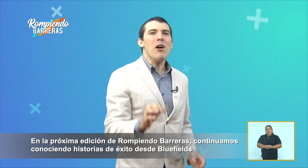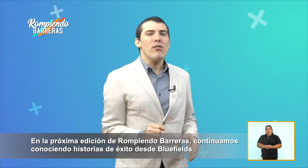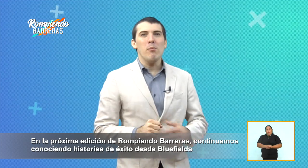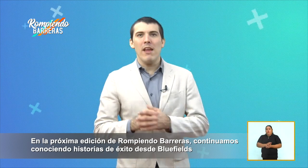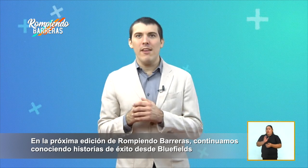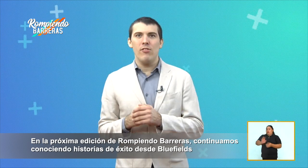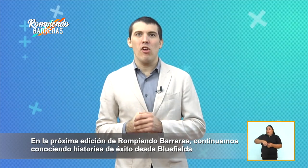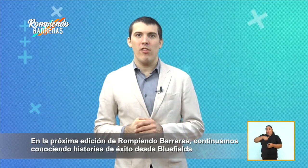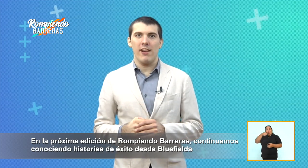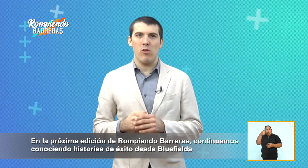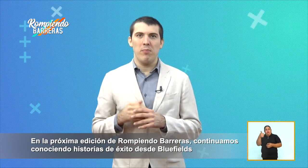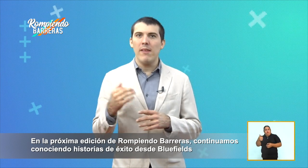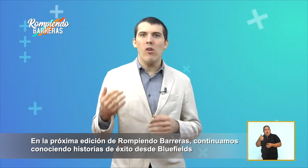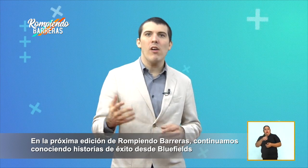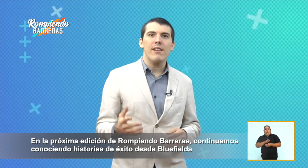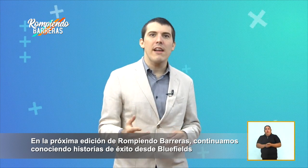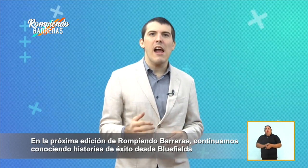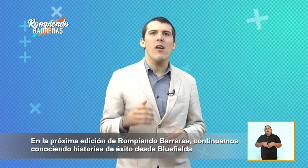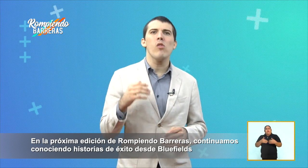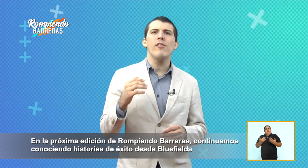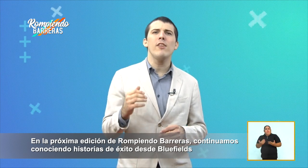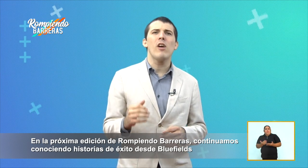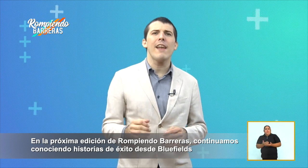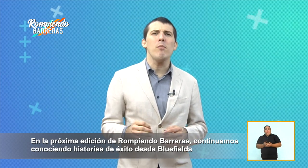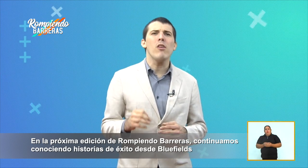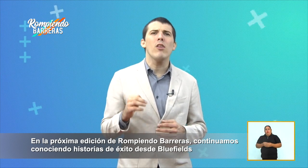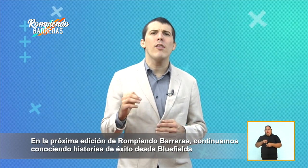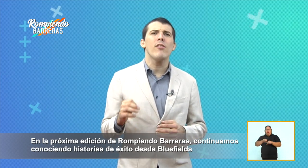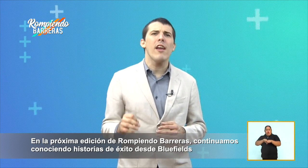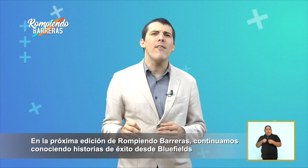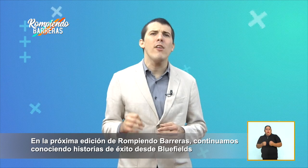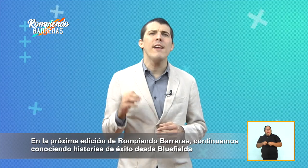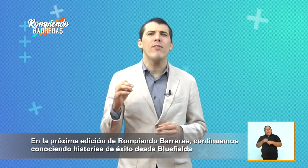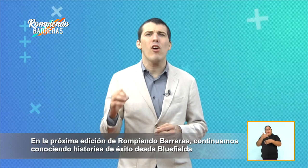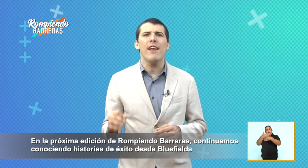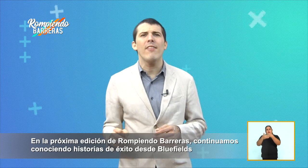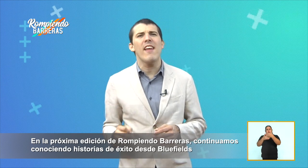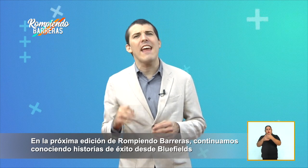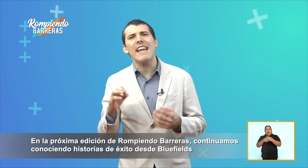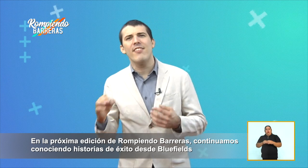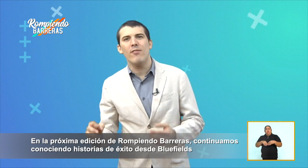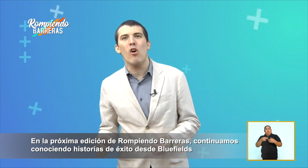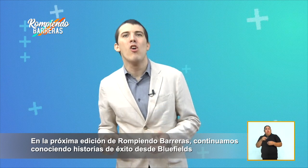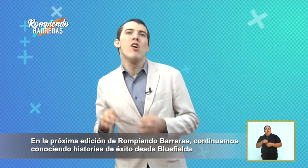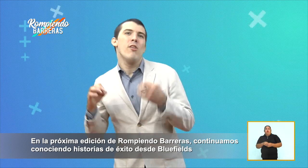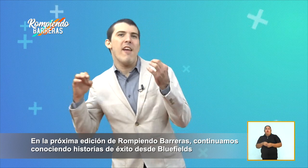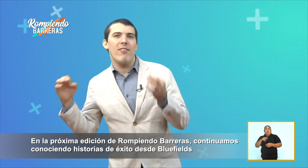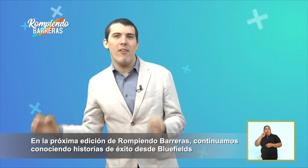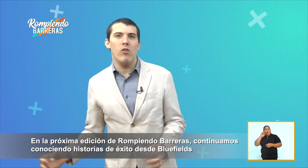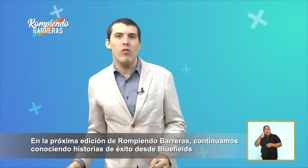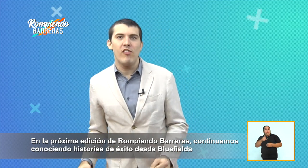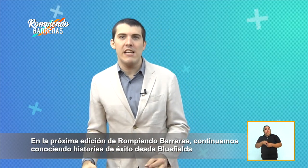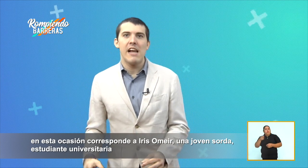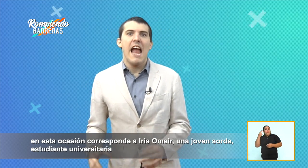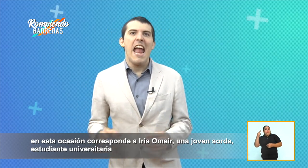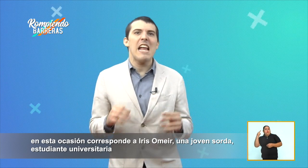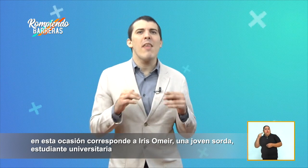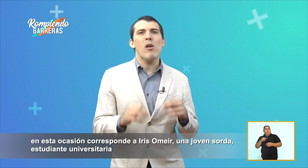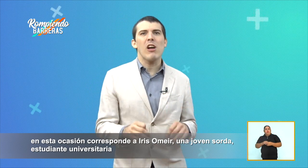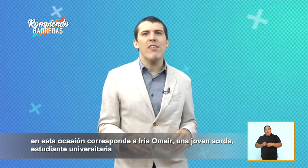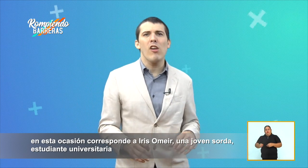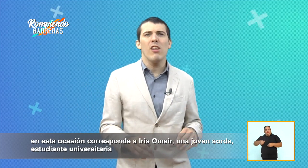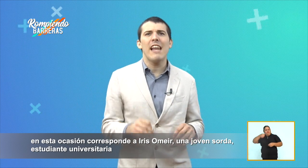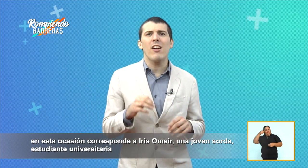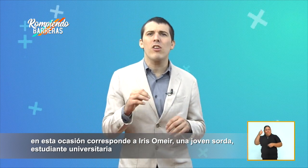En la próxima edición de Rompiendo Barreras continuaremos conociendo historias de éxito de The Bluefield. En